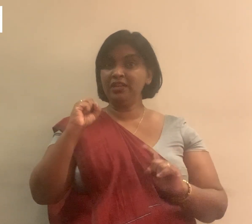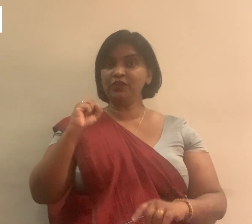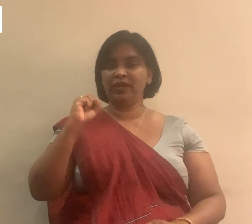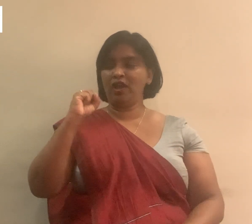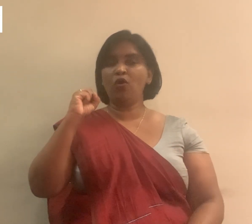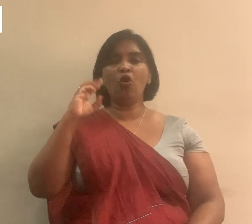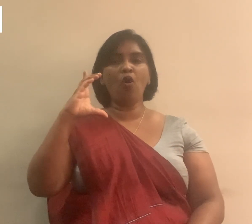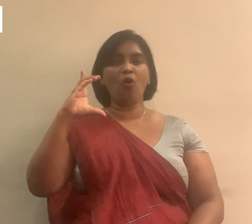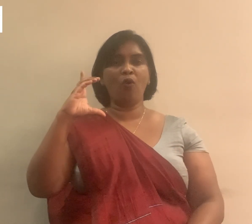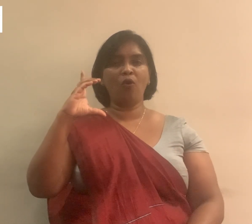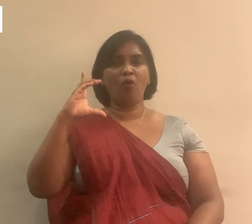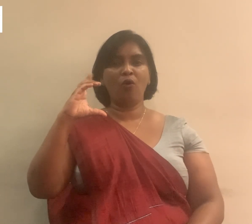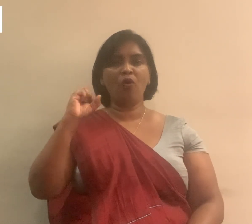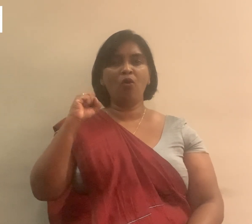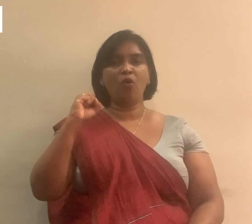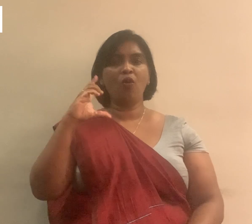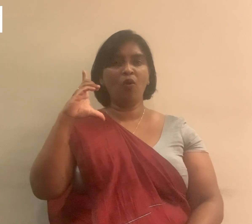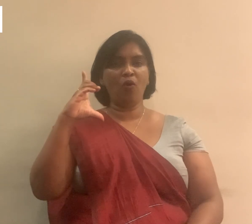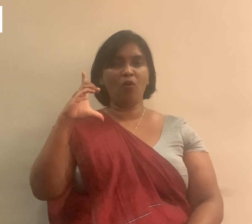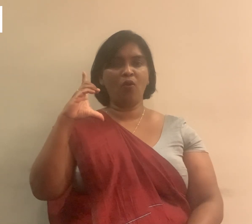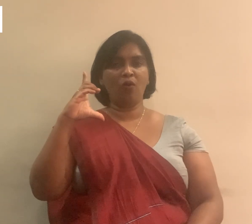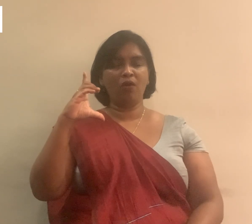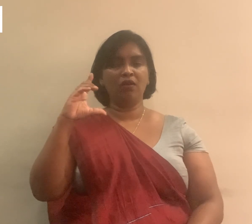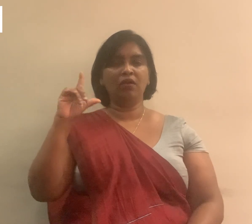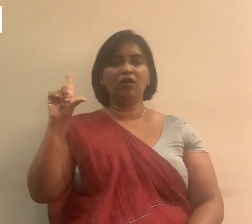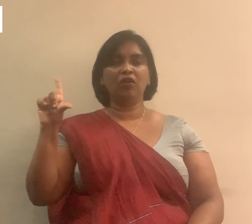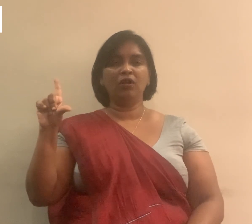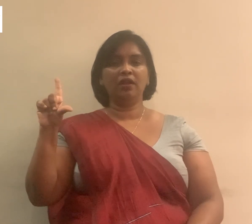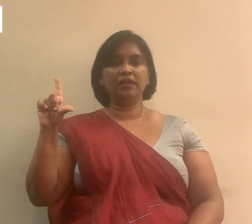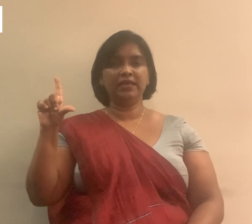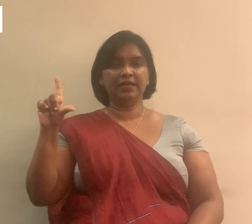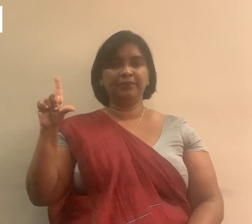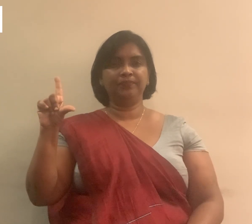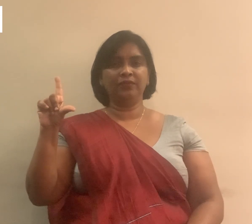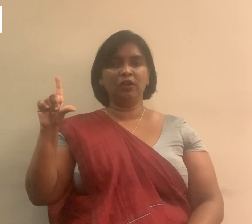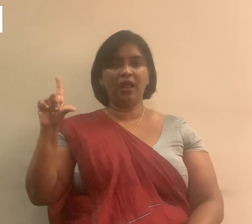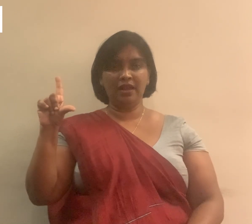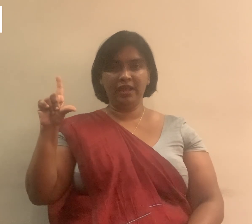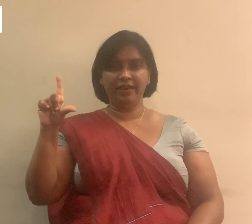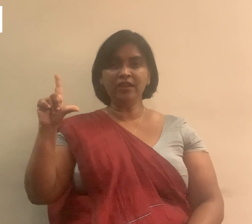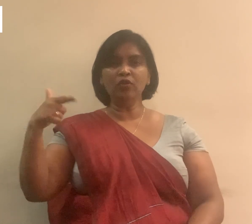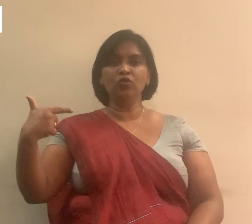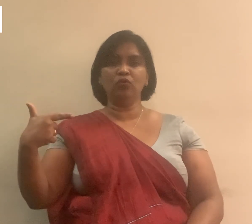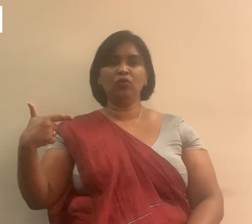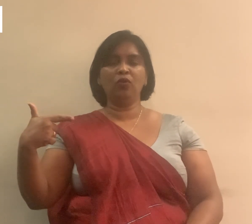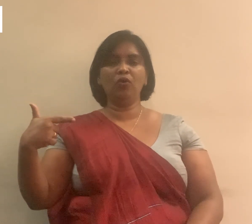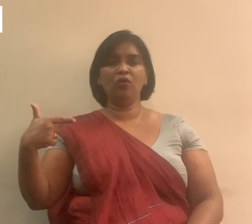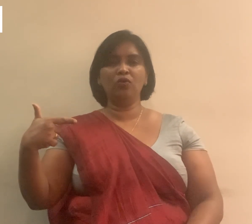ස්වරයක්. ඕ ල අල්ලන ලු ඕලු